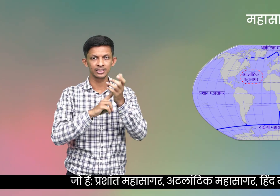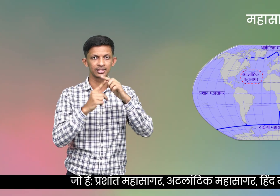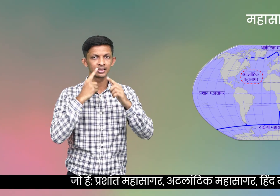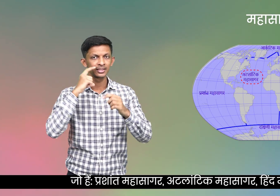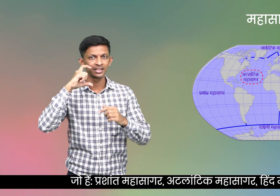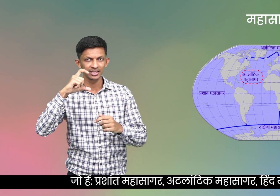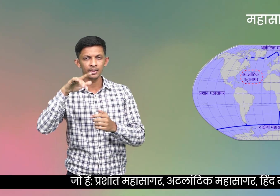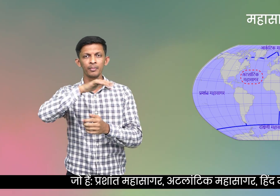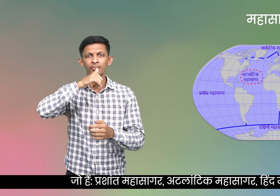महासागर,